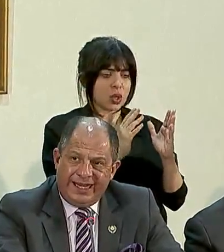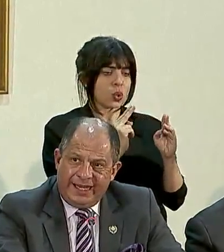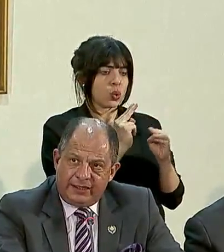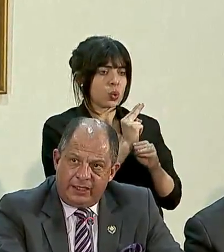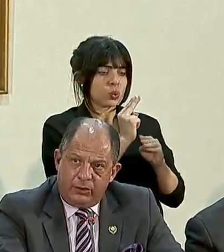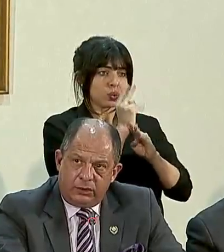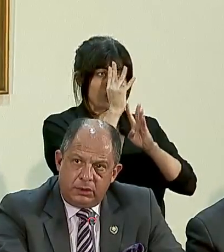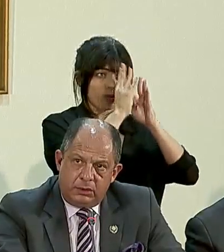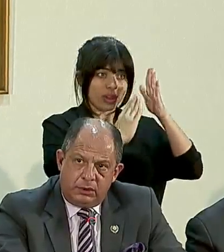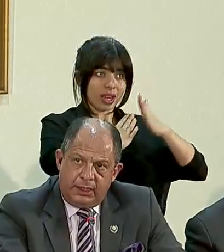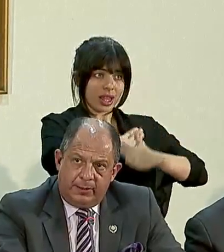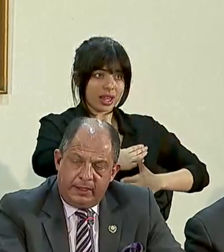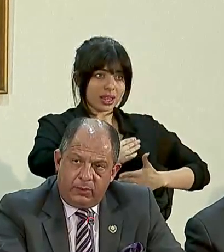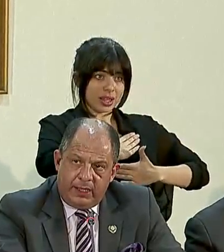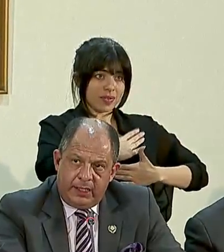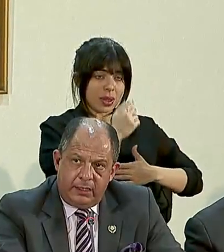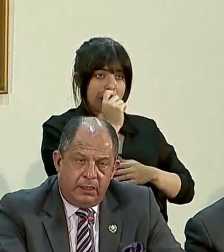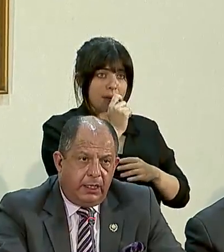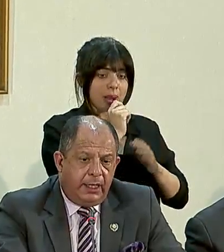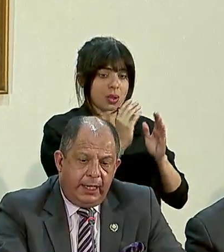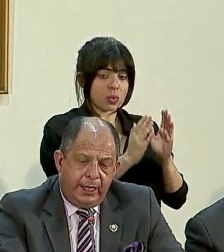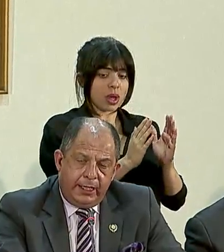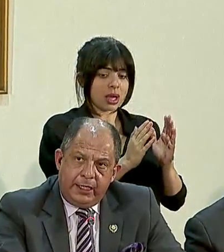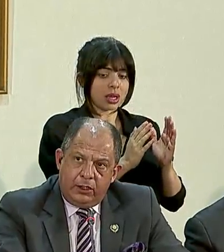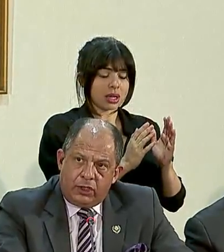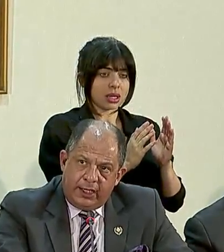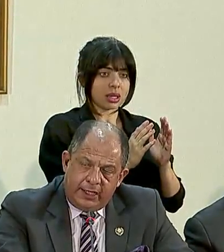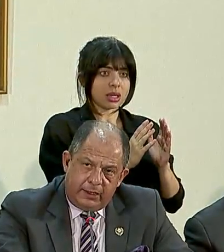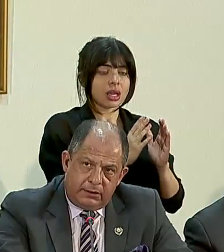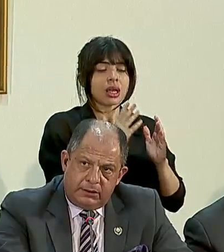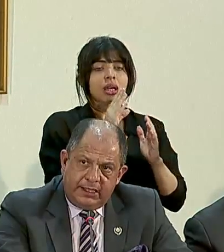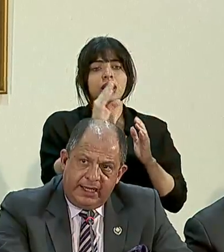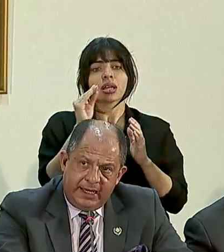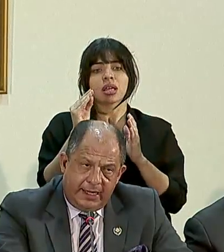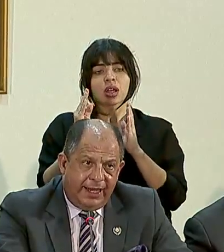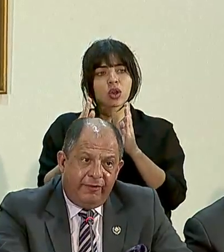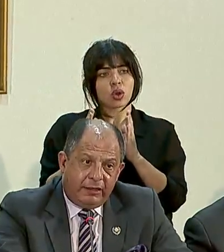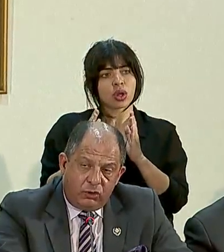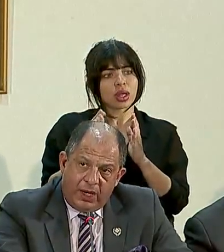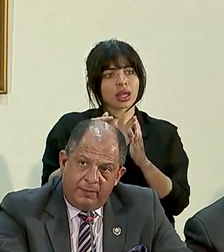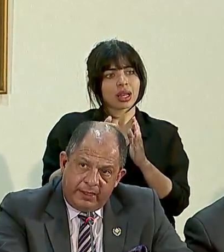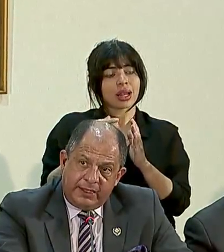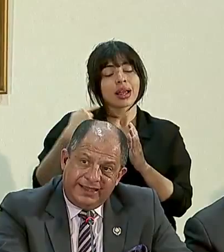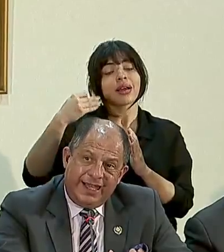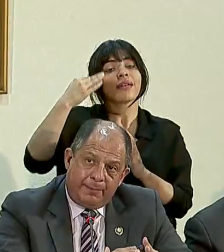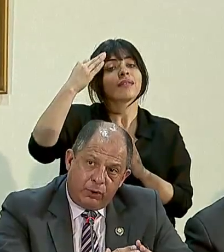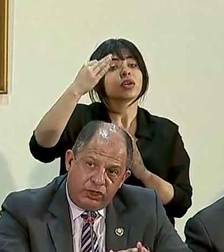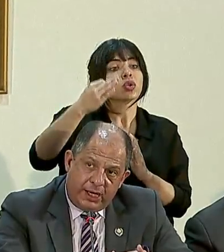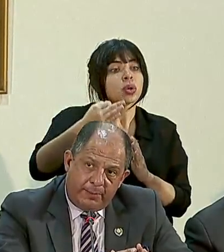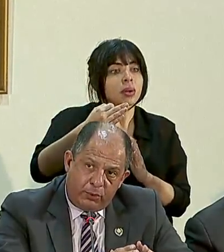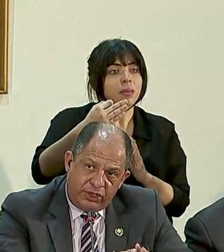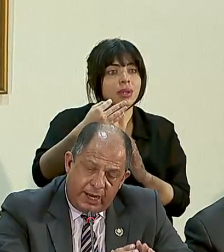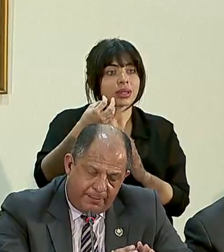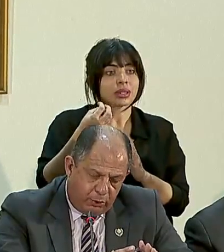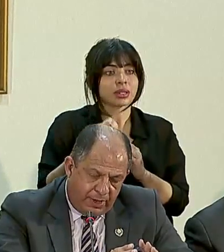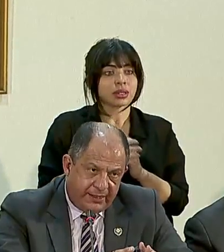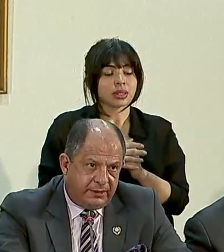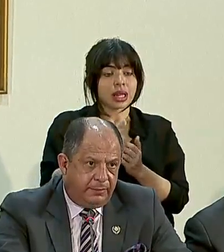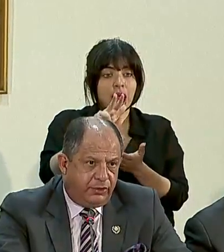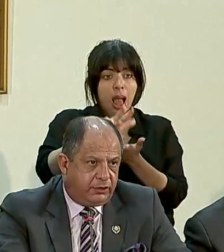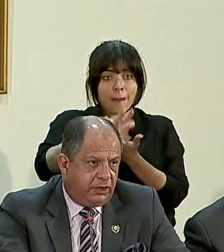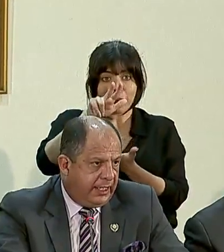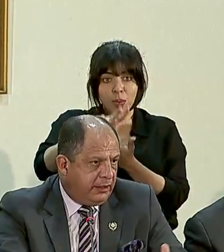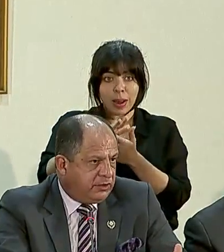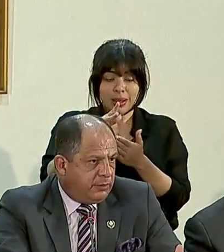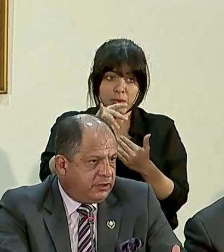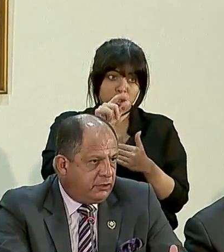uso recreativo de la marihuana, lo que sería eventualmente de aprobarse